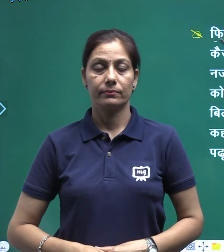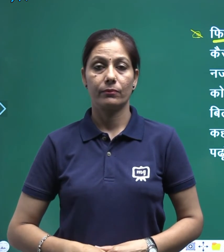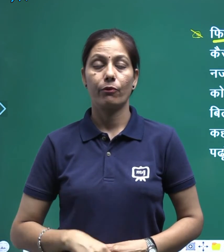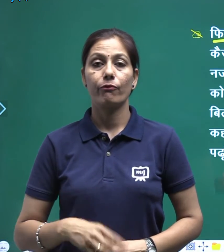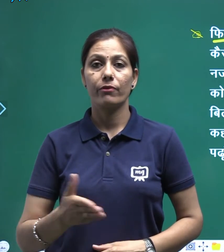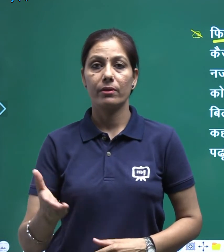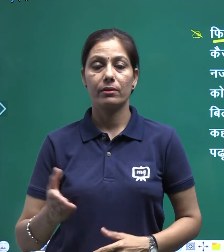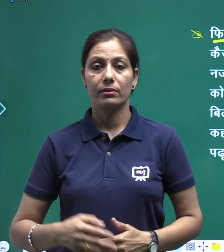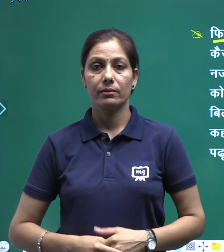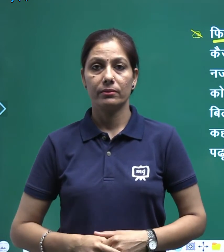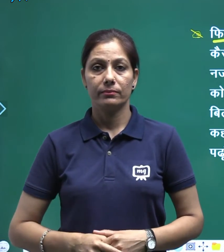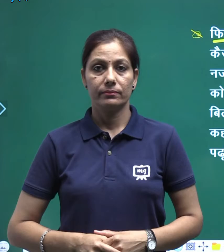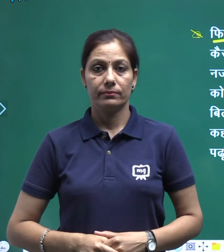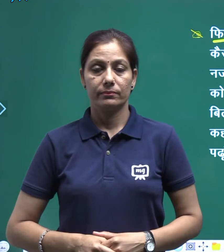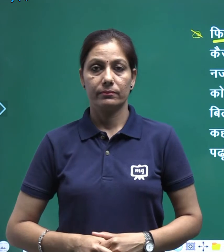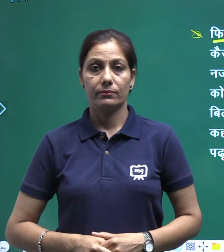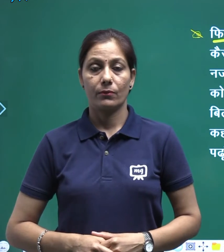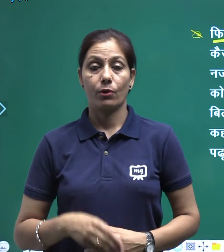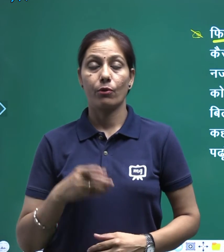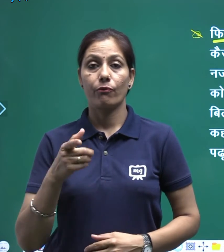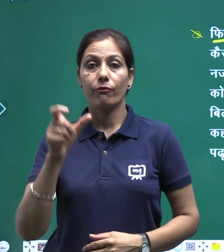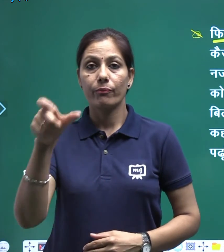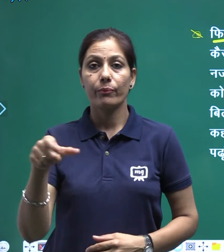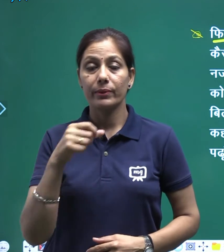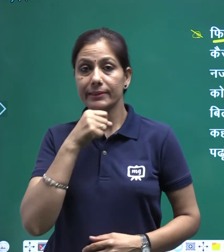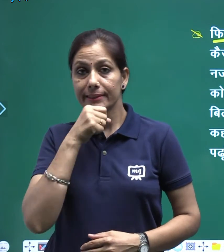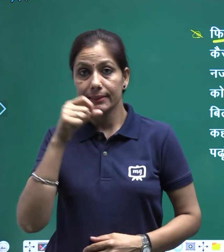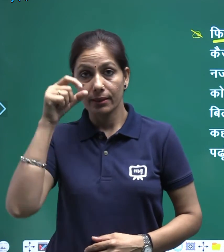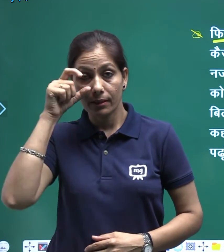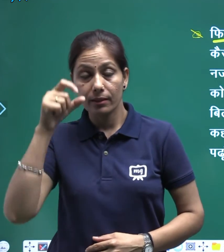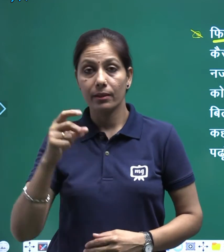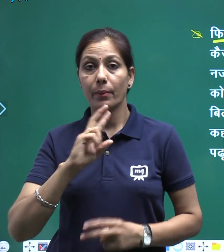फिर वे पढ़ने लिखने की बात